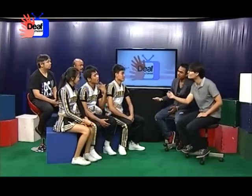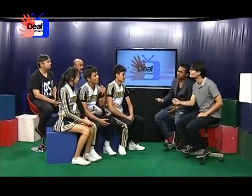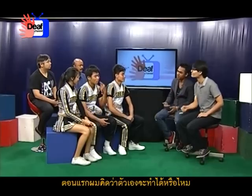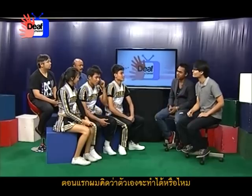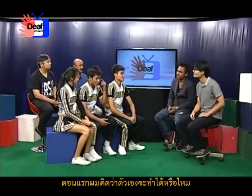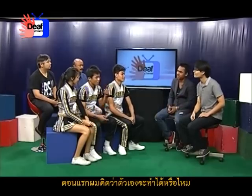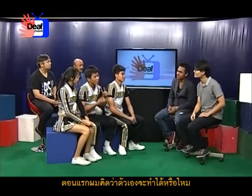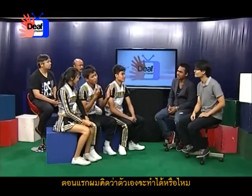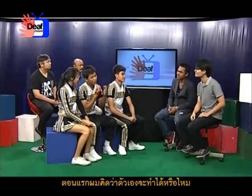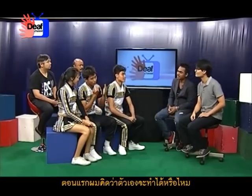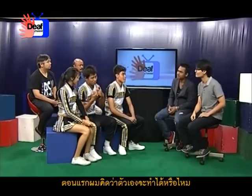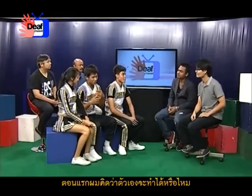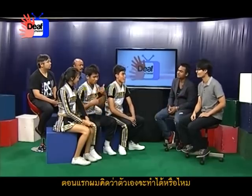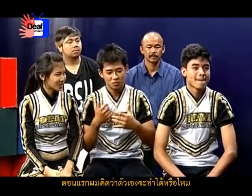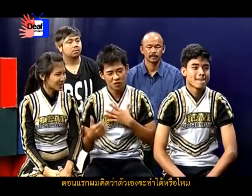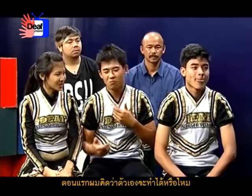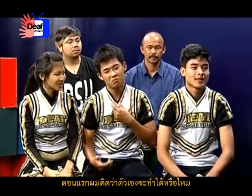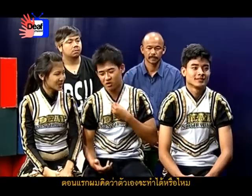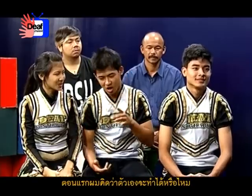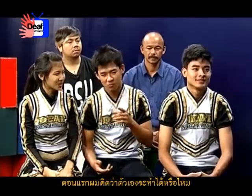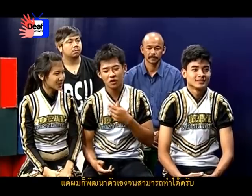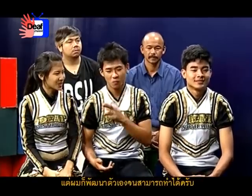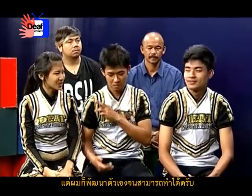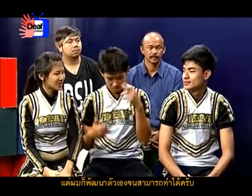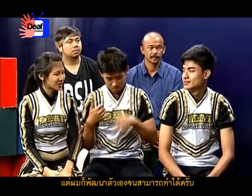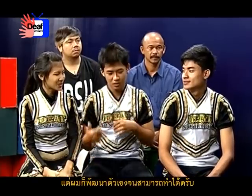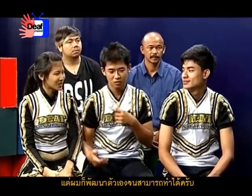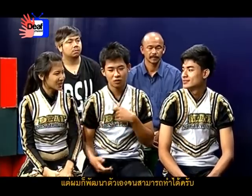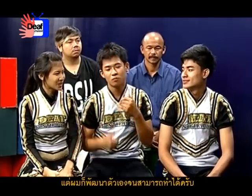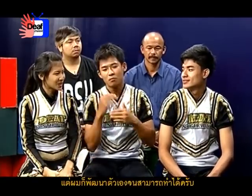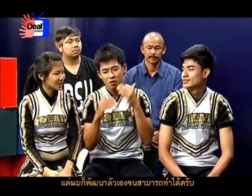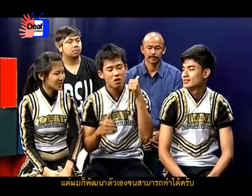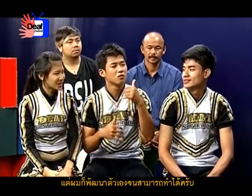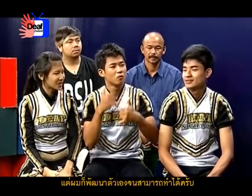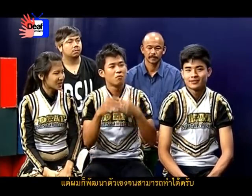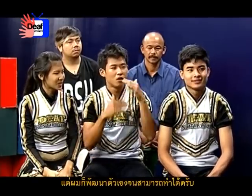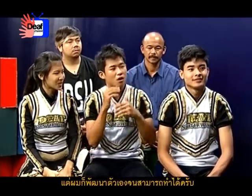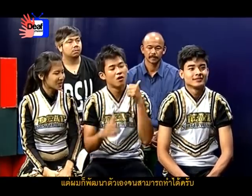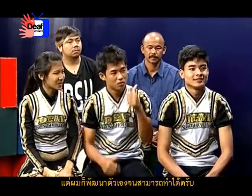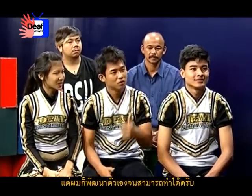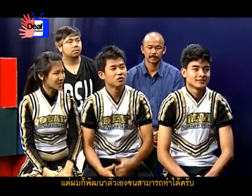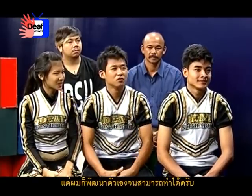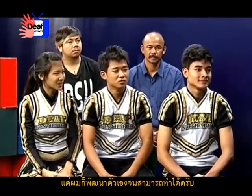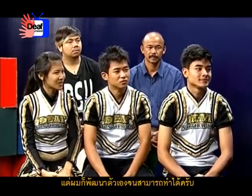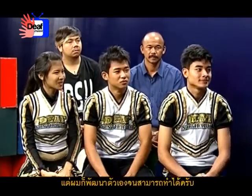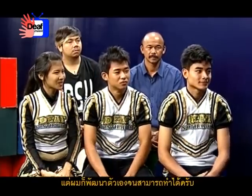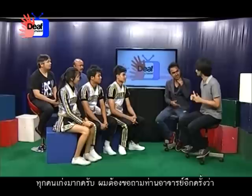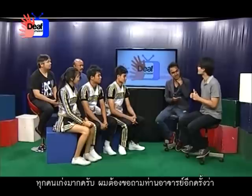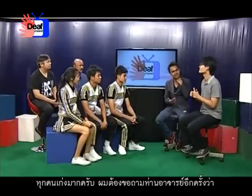ตอนแรกผมคิดว่าตัวเองจะทำได้หรือไม่นะครับแต่ผมก็พัฒนาตัวเองจนสามารถทำได้ครับ เยี่ยมมากๆเลยน